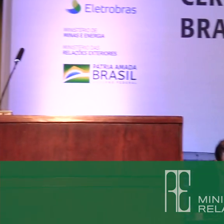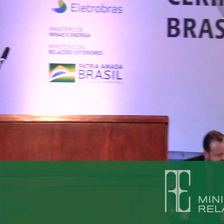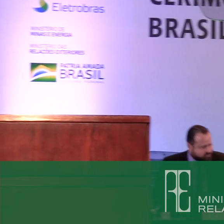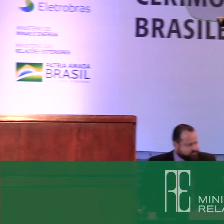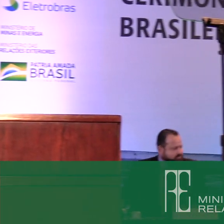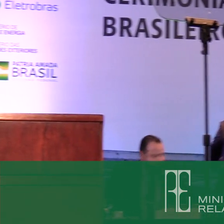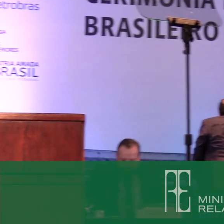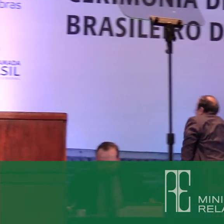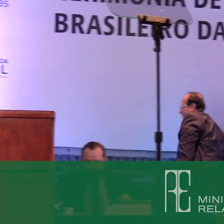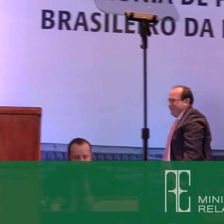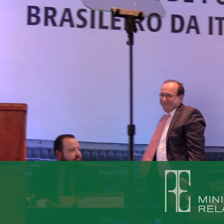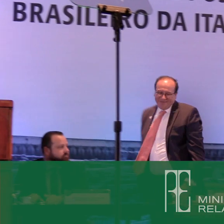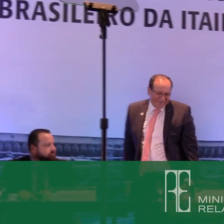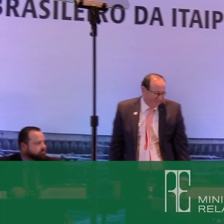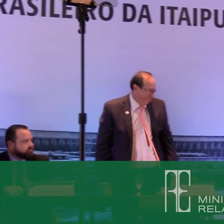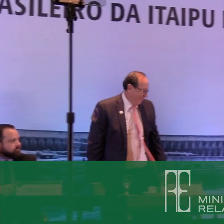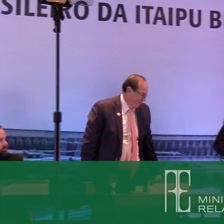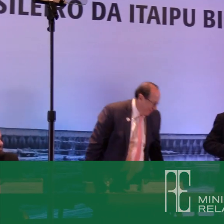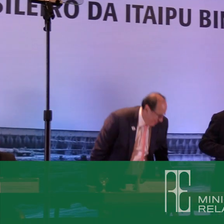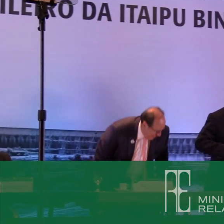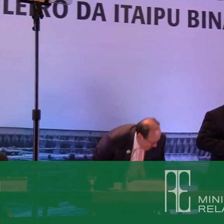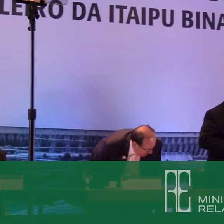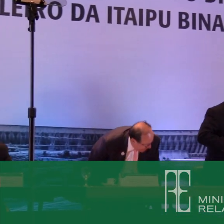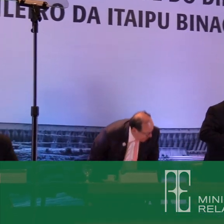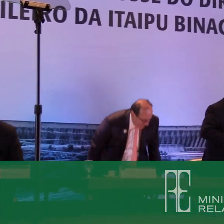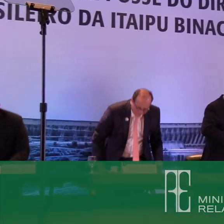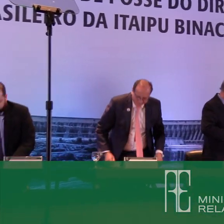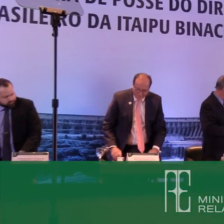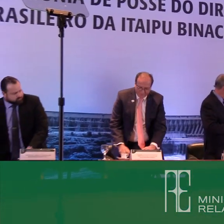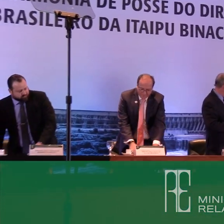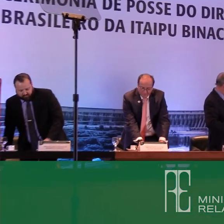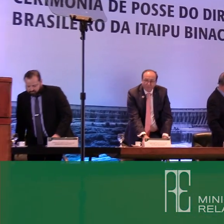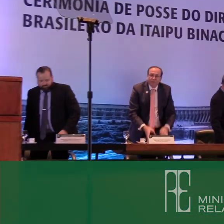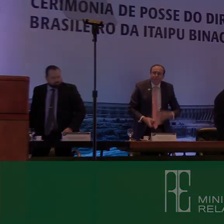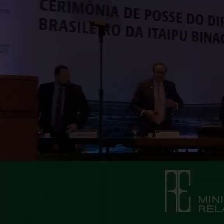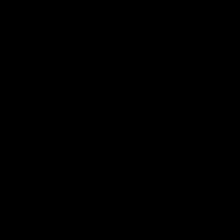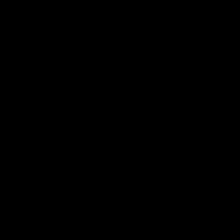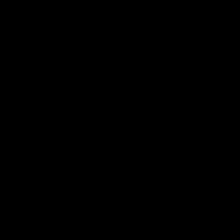Está encerrada esta cerimônia.